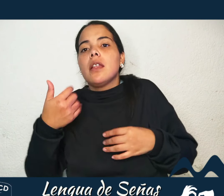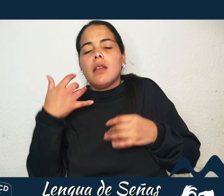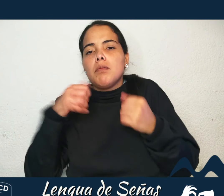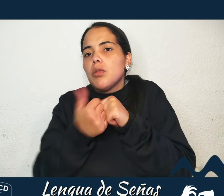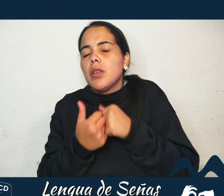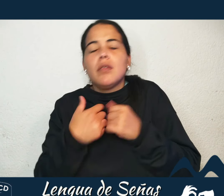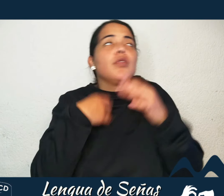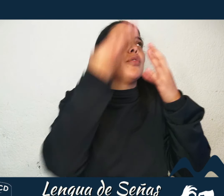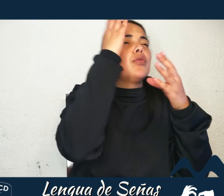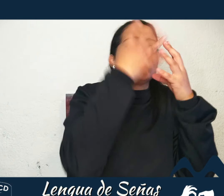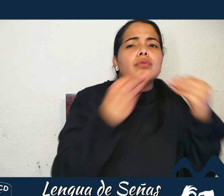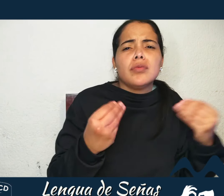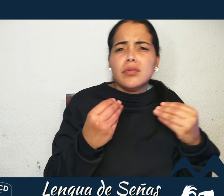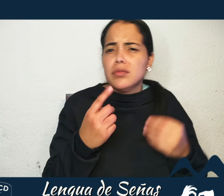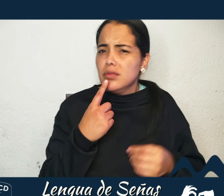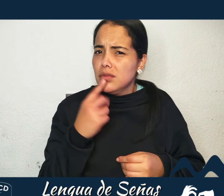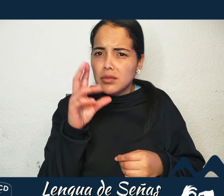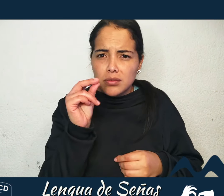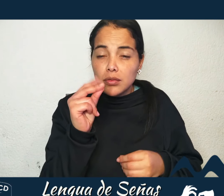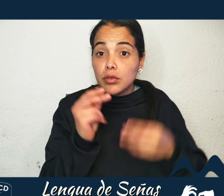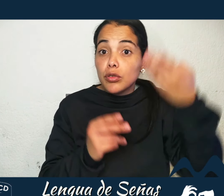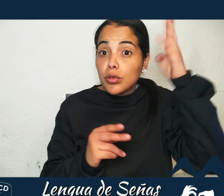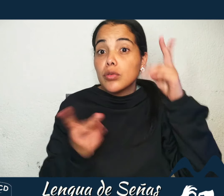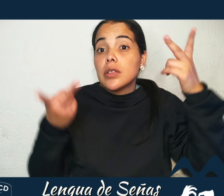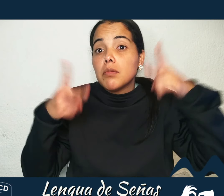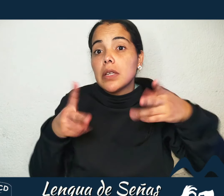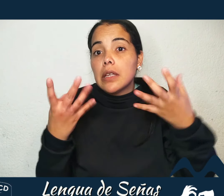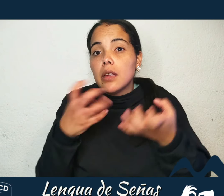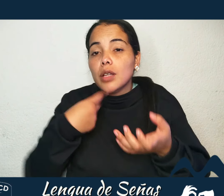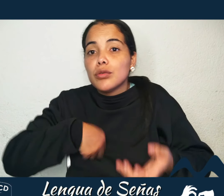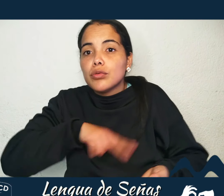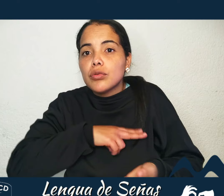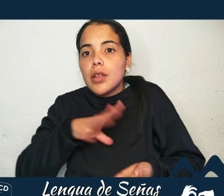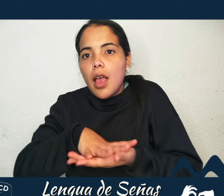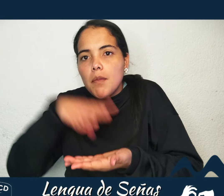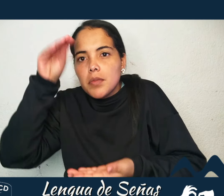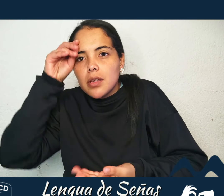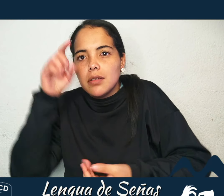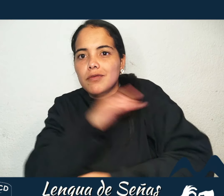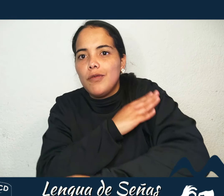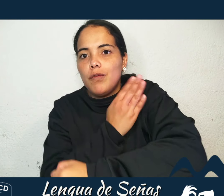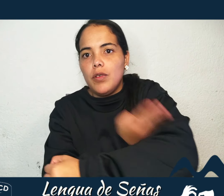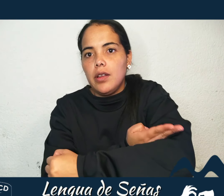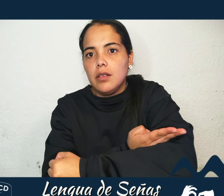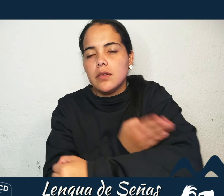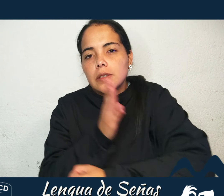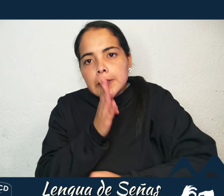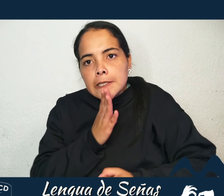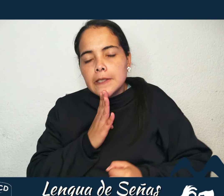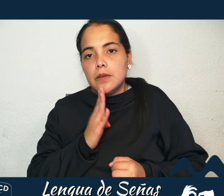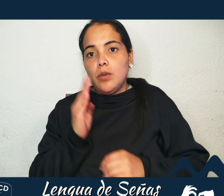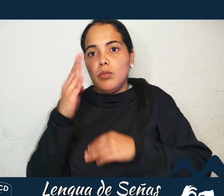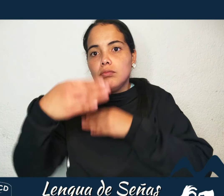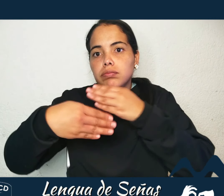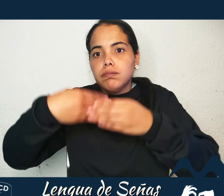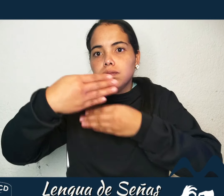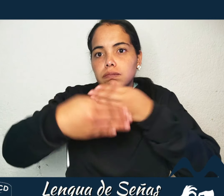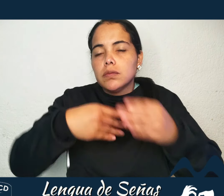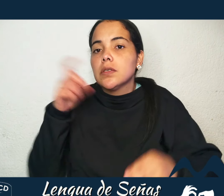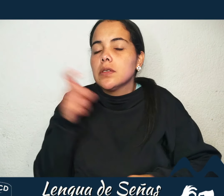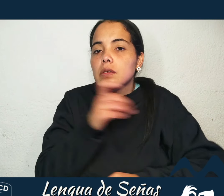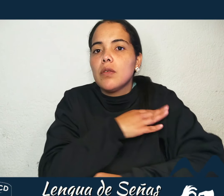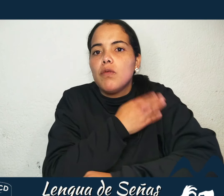propósito. Santiago nos dice en su carta, en la primera carta, en su carta que él escribió